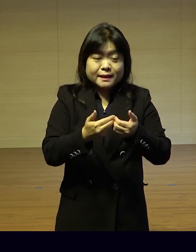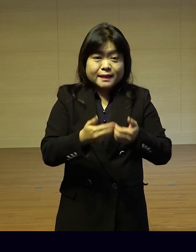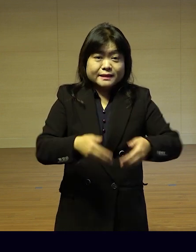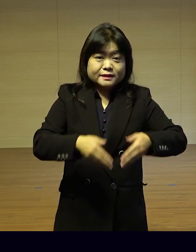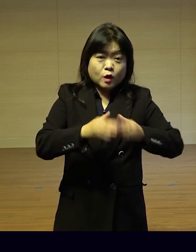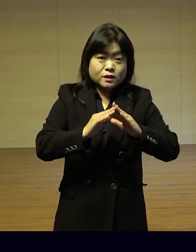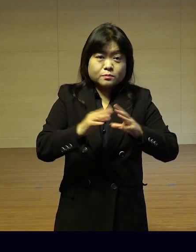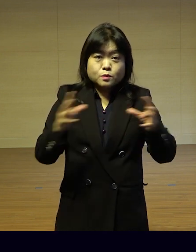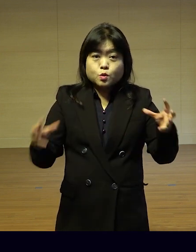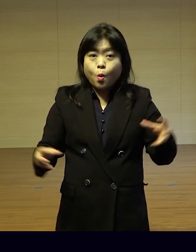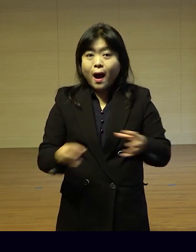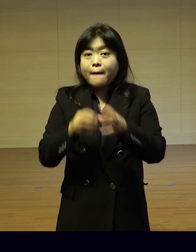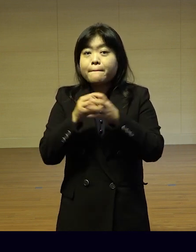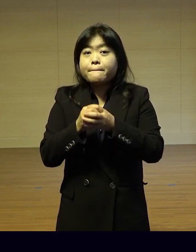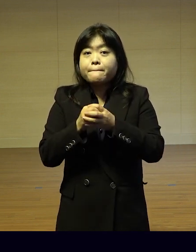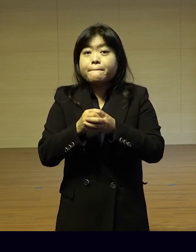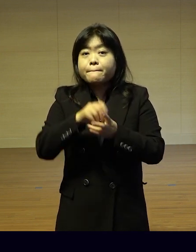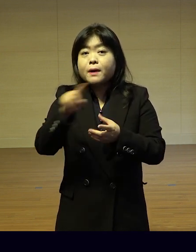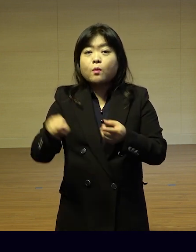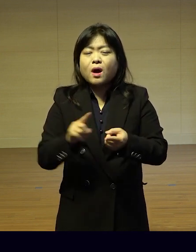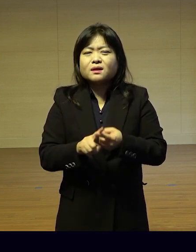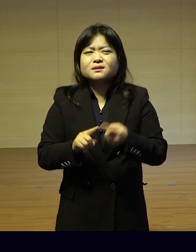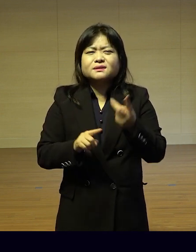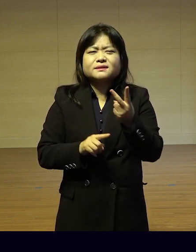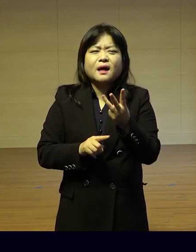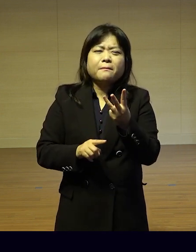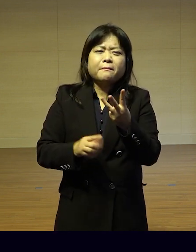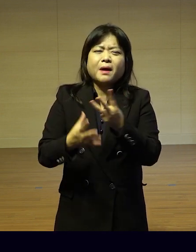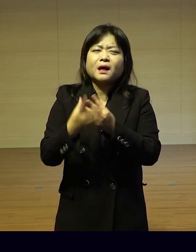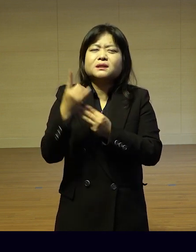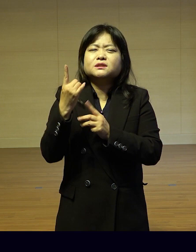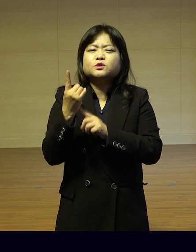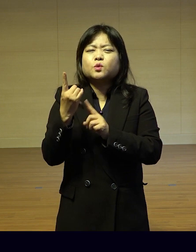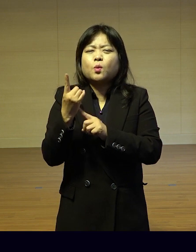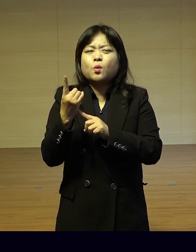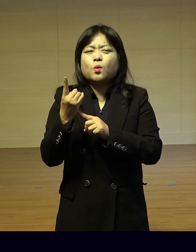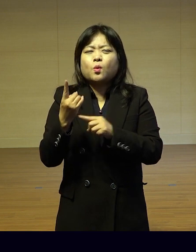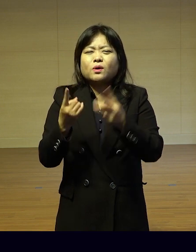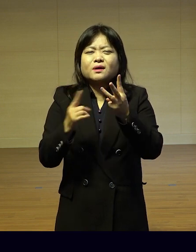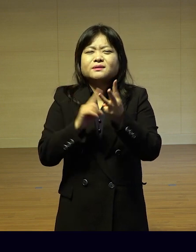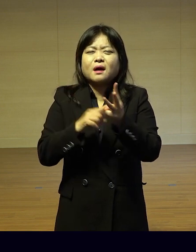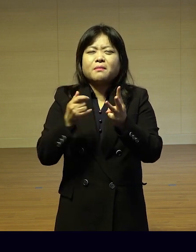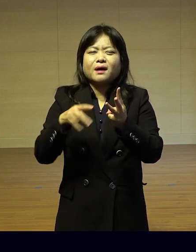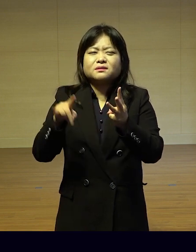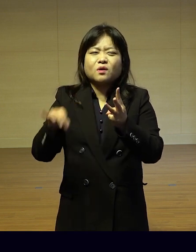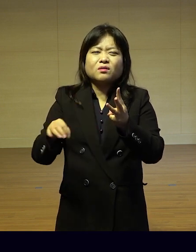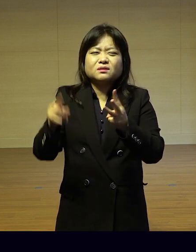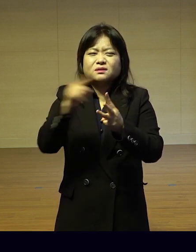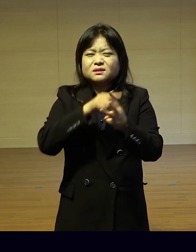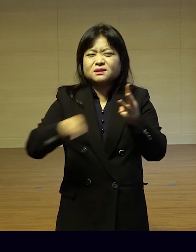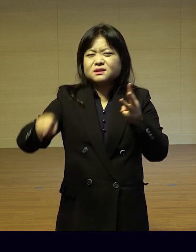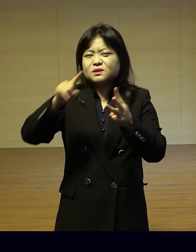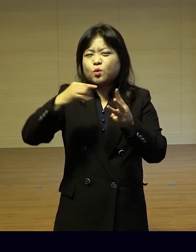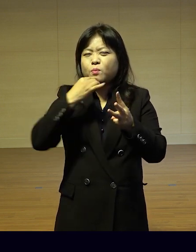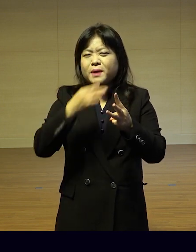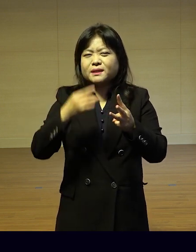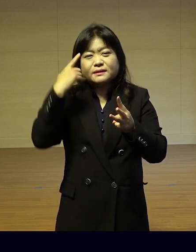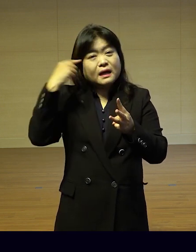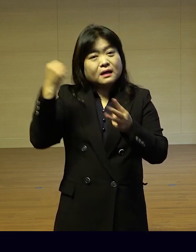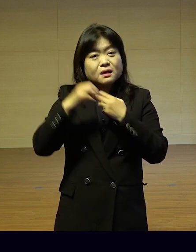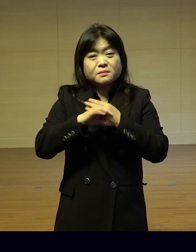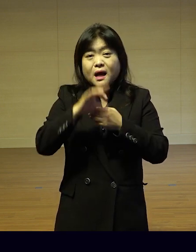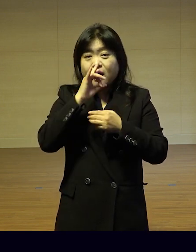하는 단조로운 사망일조 도식, 사망성, 트리아드로 규정해서는 안 된다는